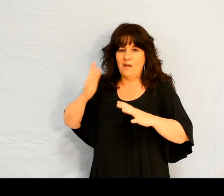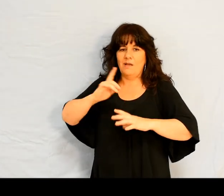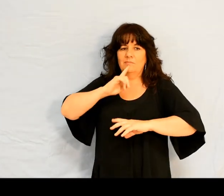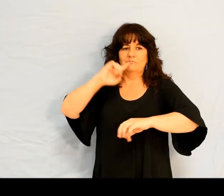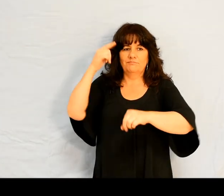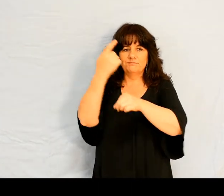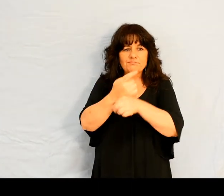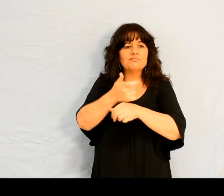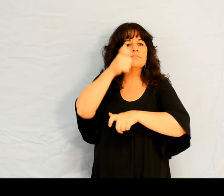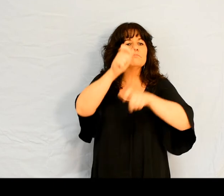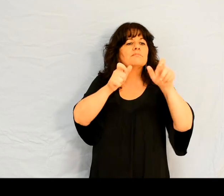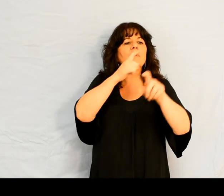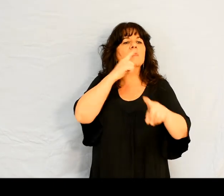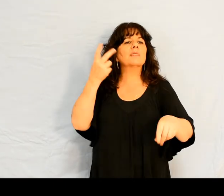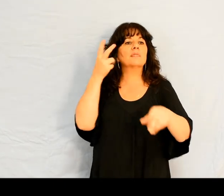pour demander les conditions de paix.